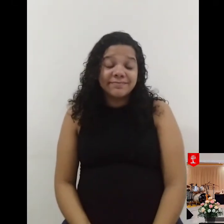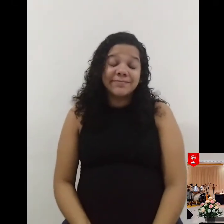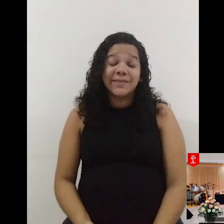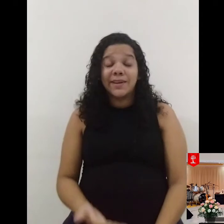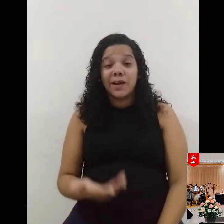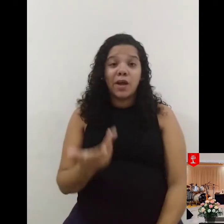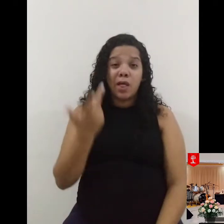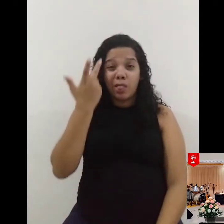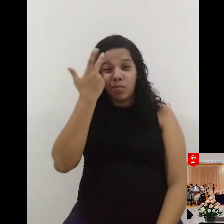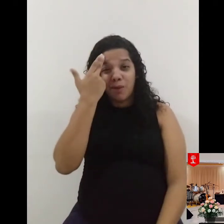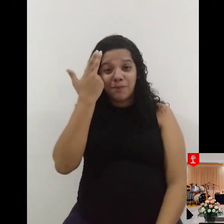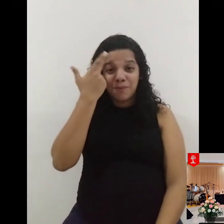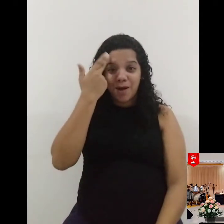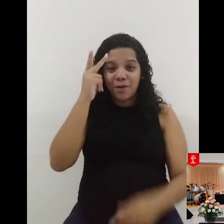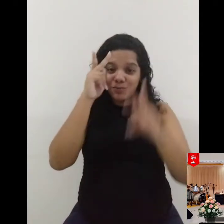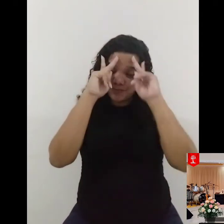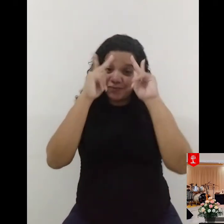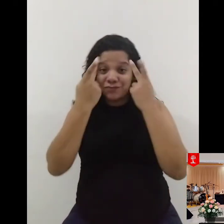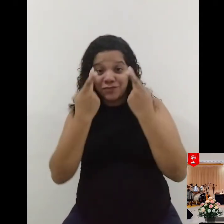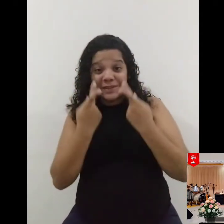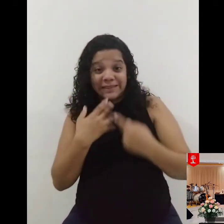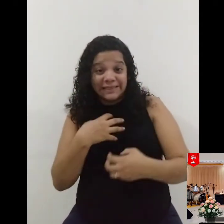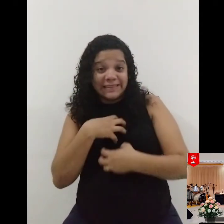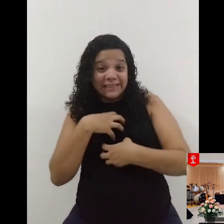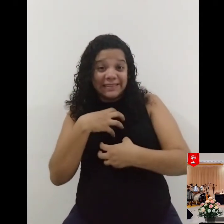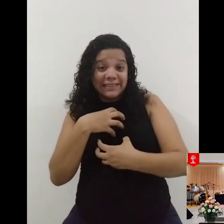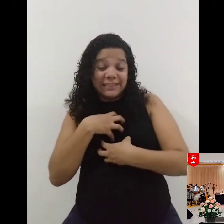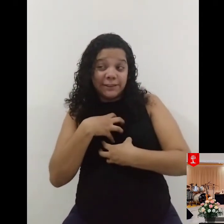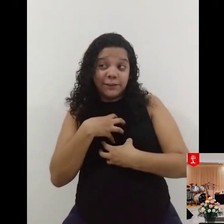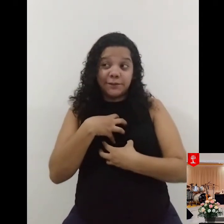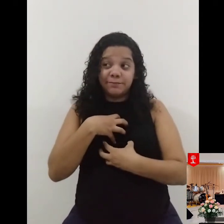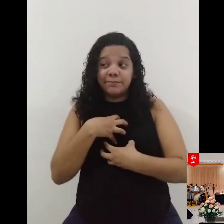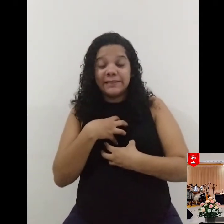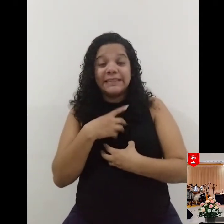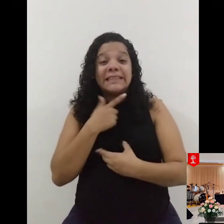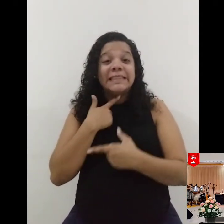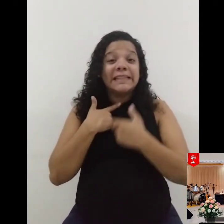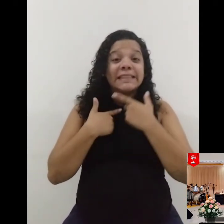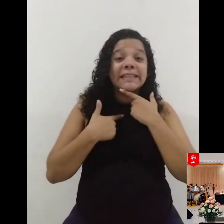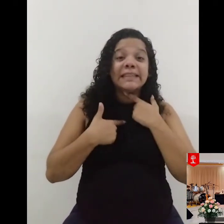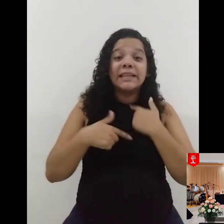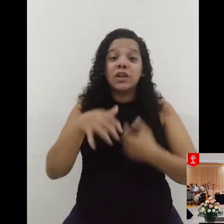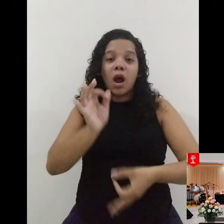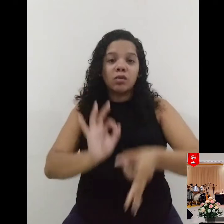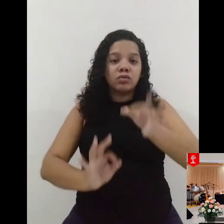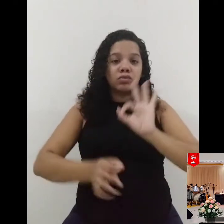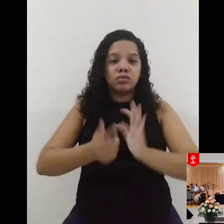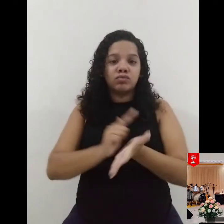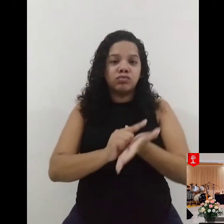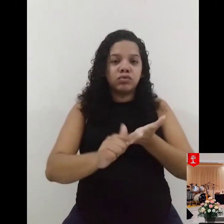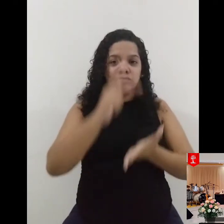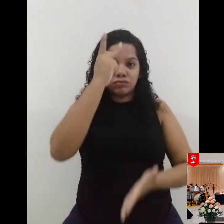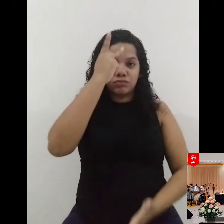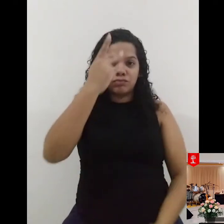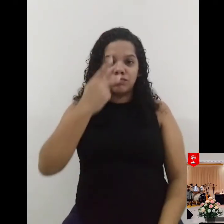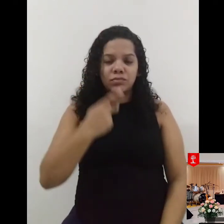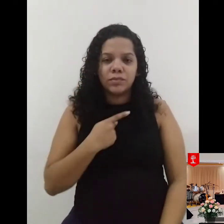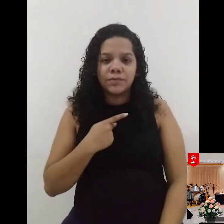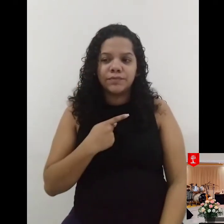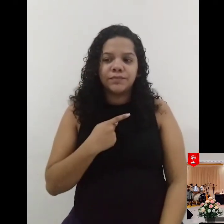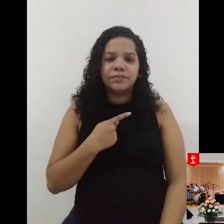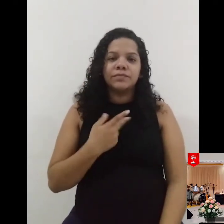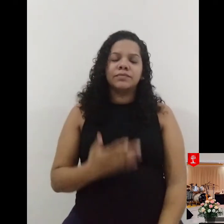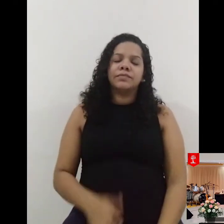nós concluímos que são inferiores a nós. Você realiza